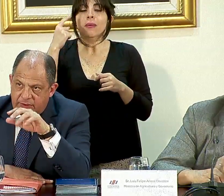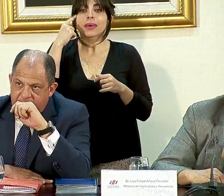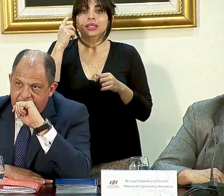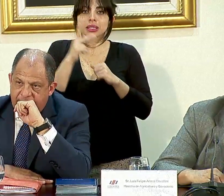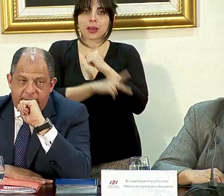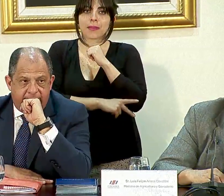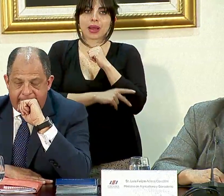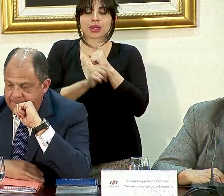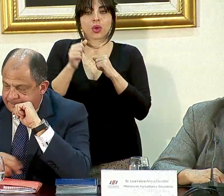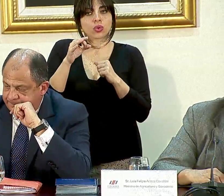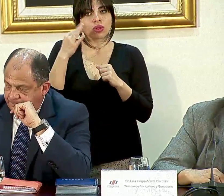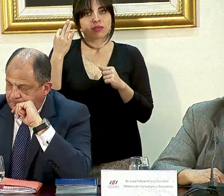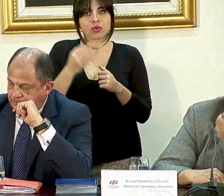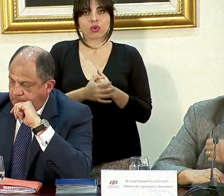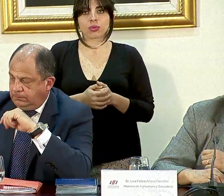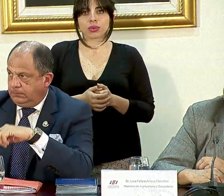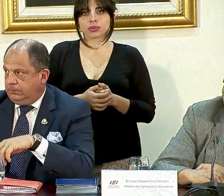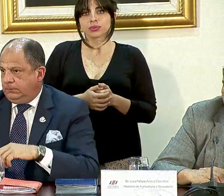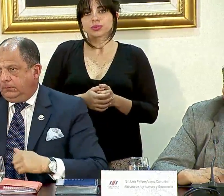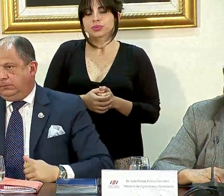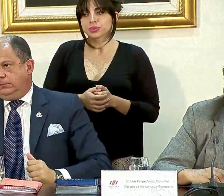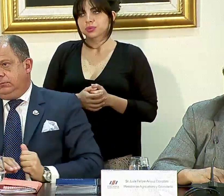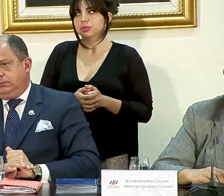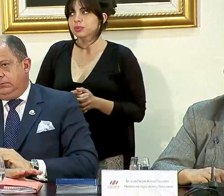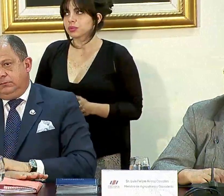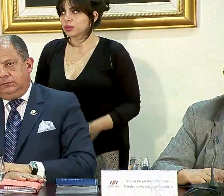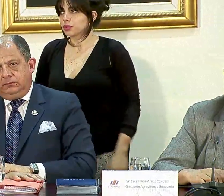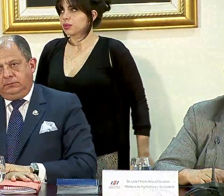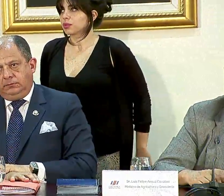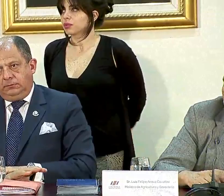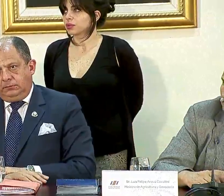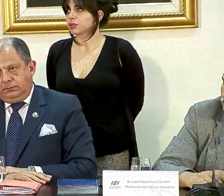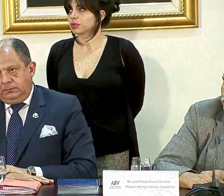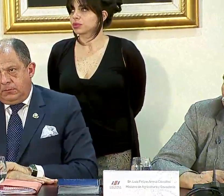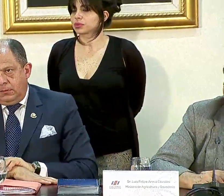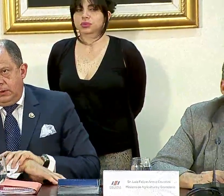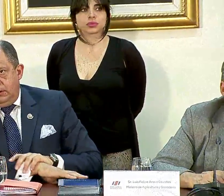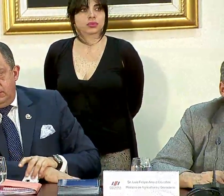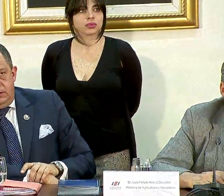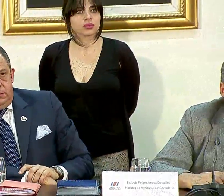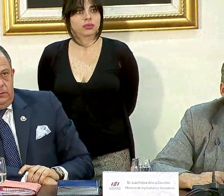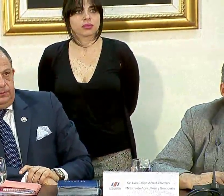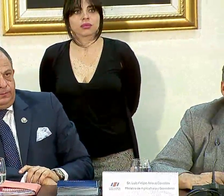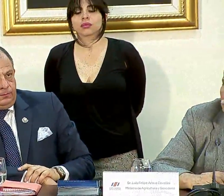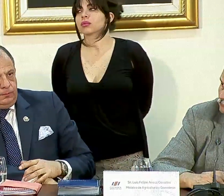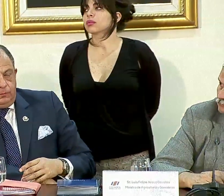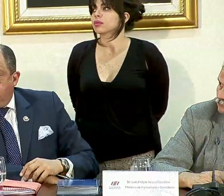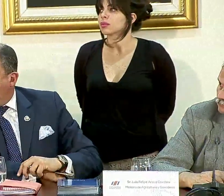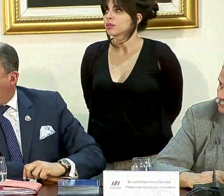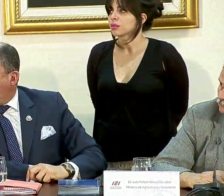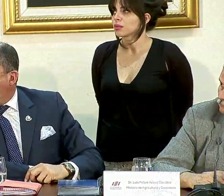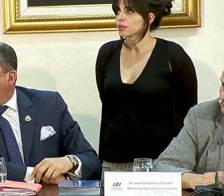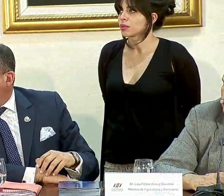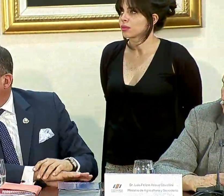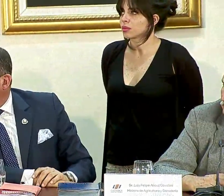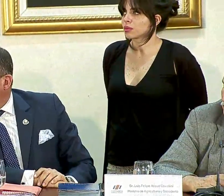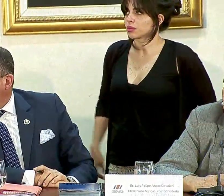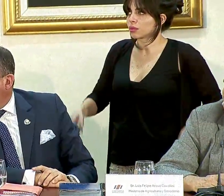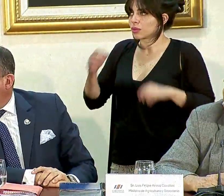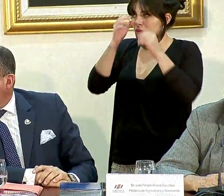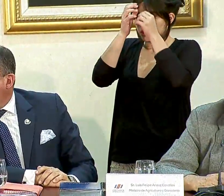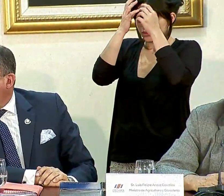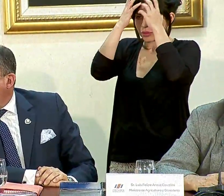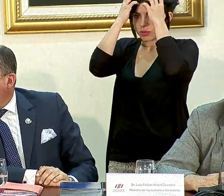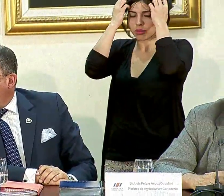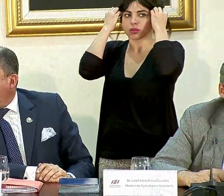país de otra manera. Nos restan, colegas, nada más para no cambiar el tema, son preguntas